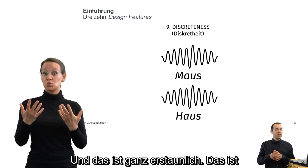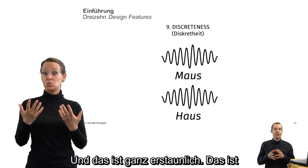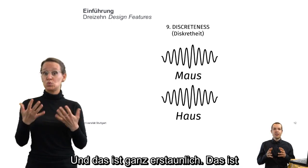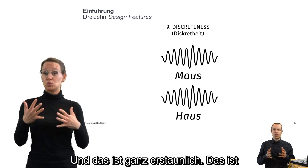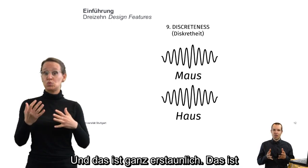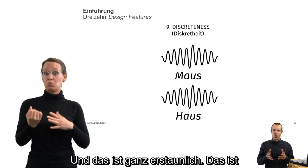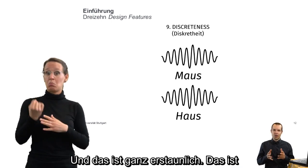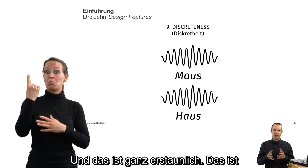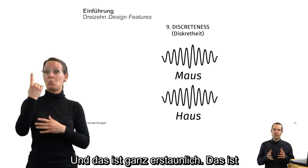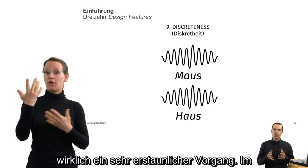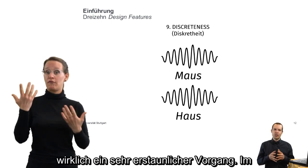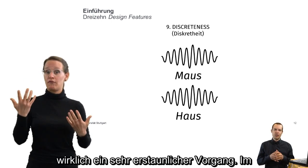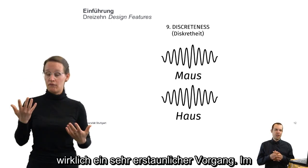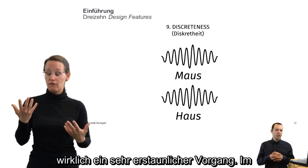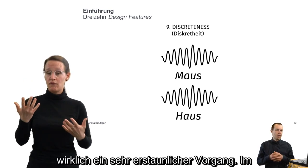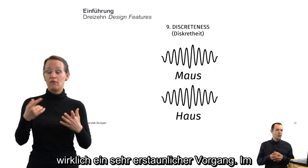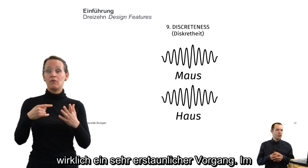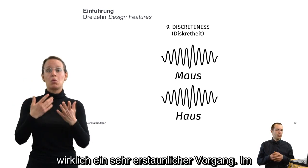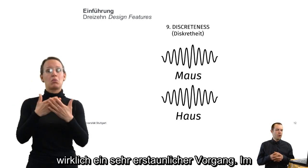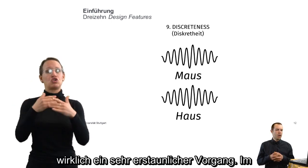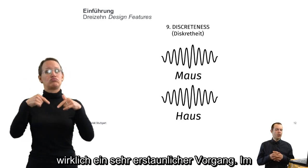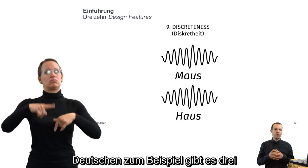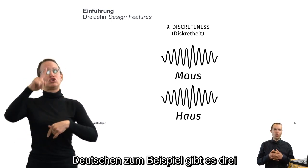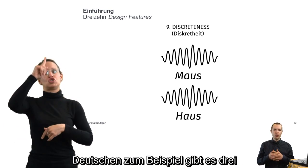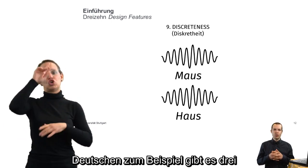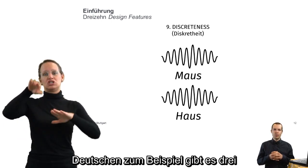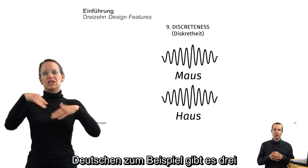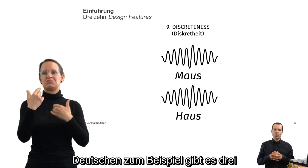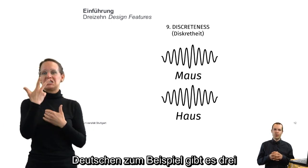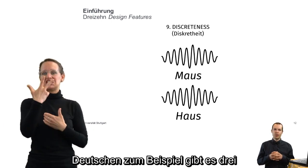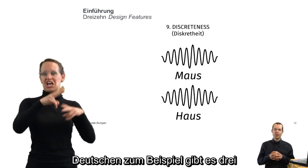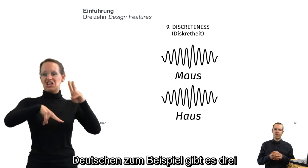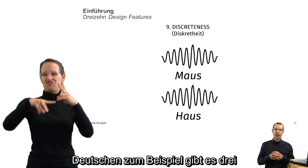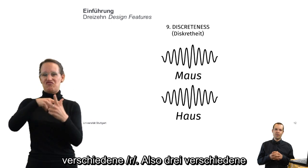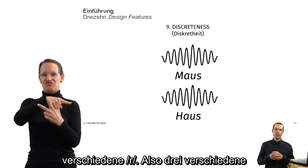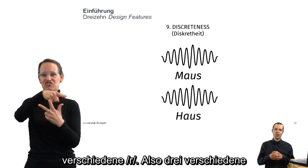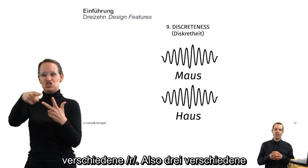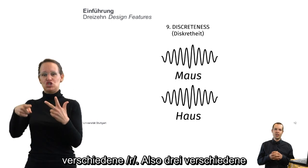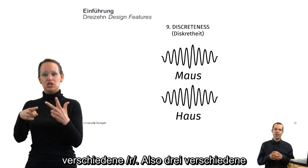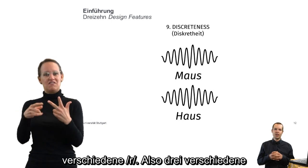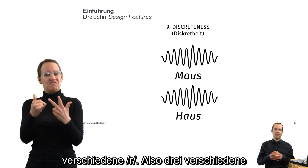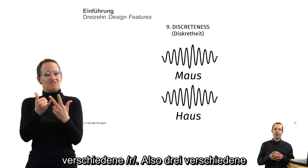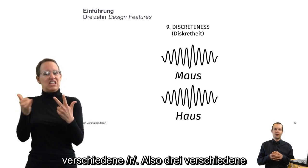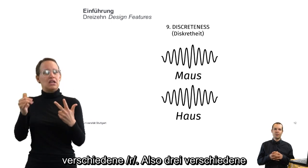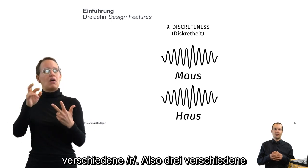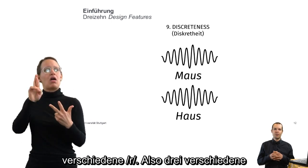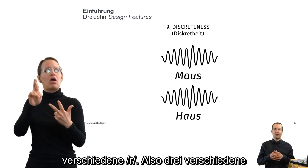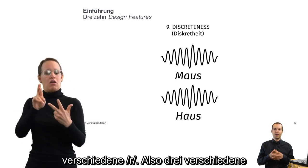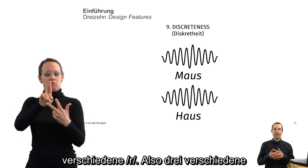Und das ist ganz erstaunlich. Das ist wirklich ein sehr erstaunlicher Vorgang. Im Deutschen zum Beispiel gibt es drei verschiedene